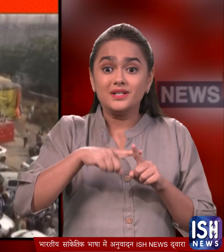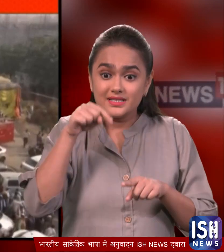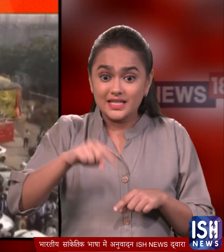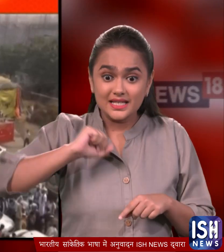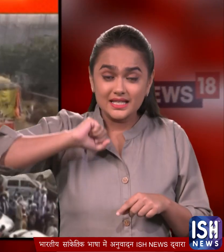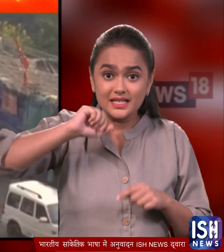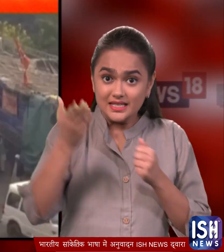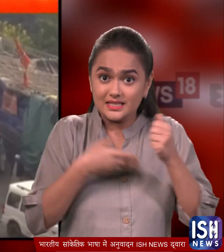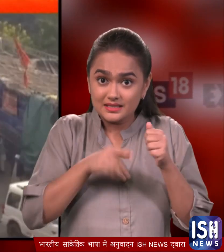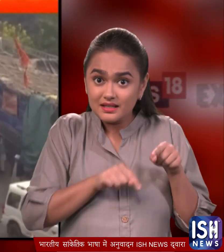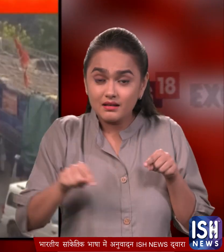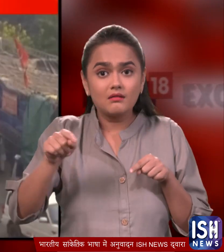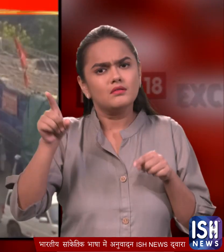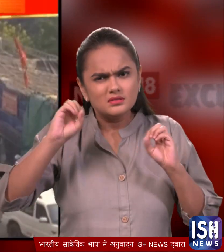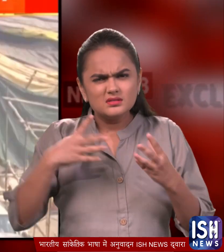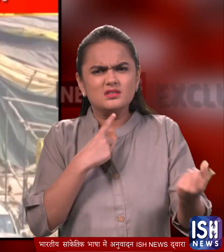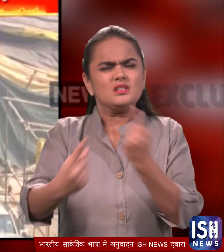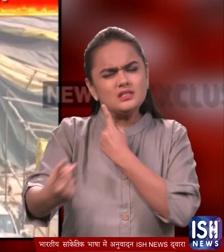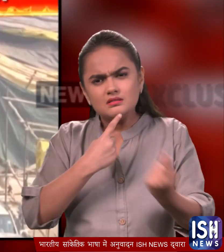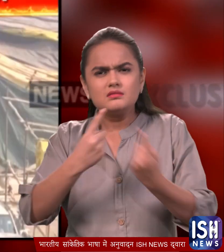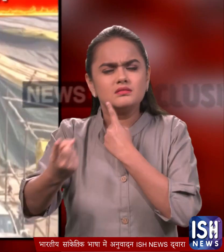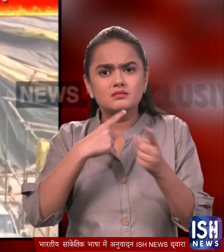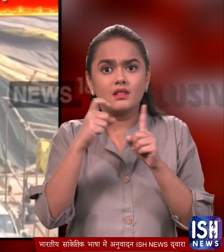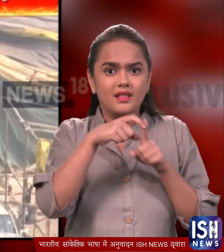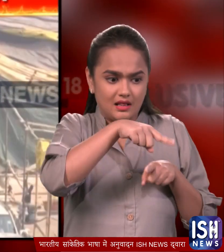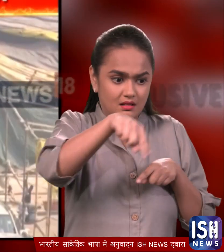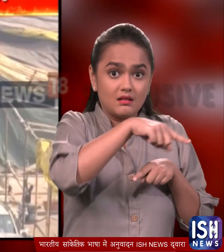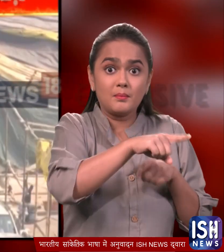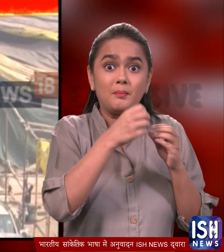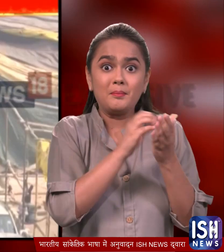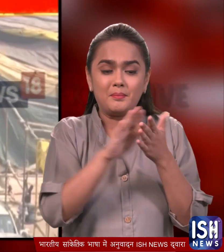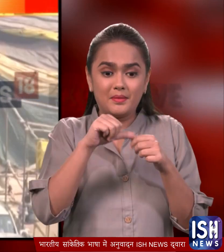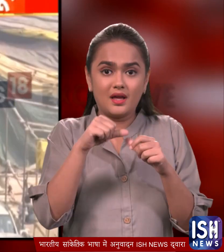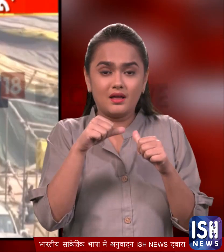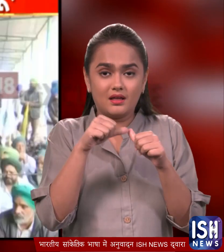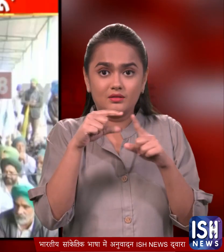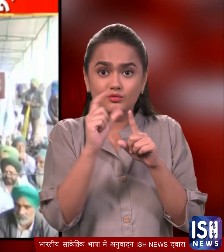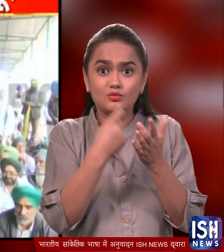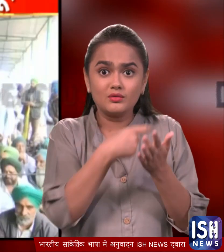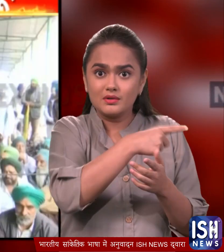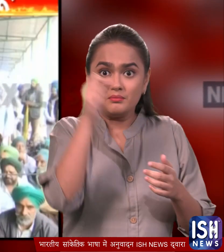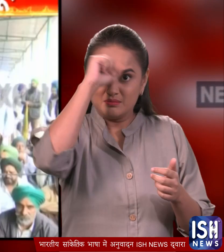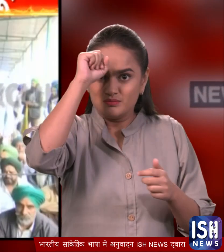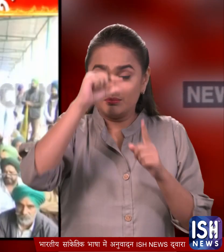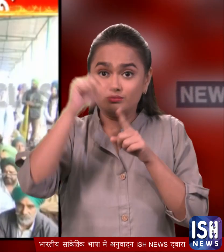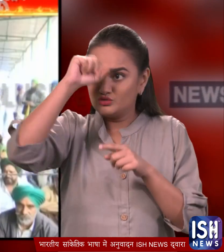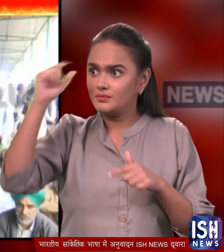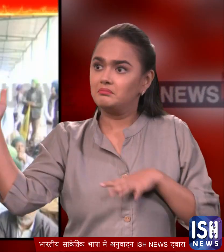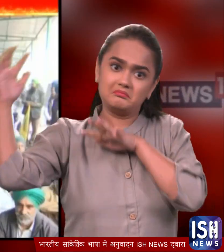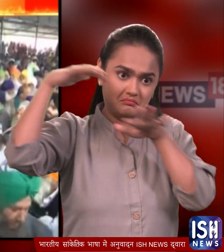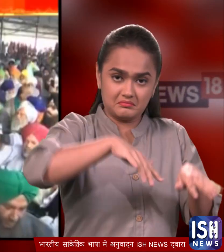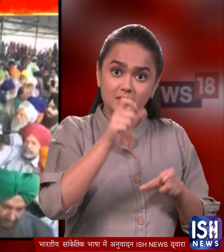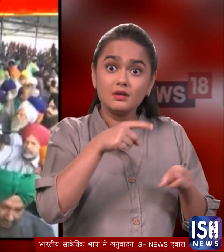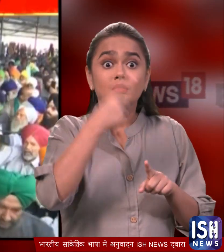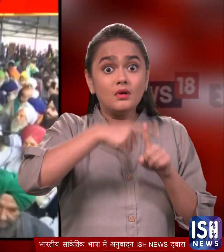इन किसानों ने सीमाओं पर महापंचायत भी की। दिल्ली हरियाणा की सीमा पर बहादुरगढ़ में हुई महापंचायत में पंजाब से पहुंचे किसानों का जमावड़ा